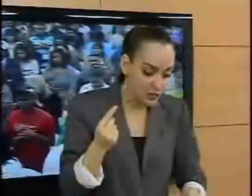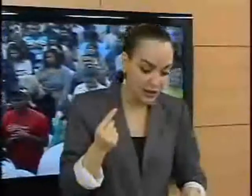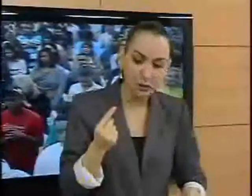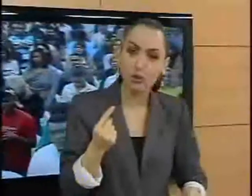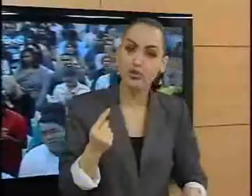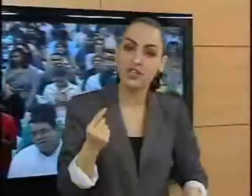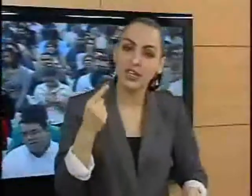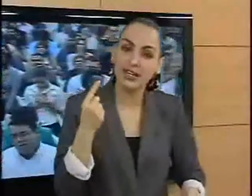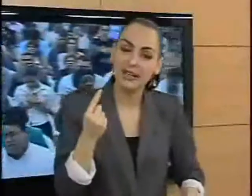entendimento, ou seja,